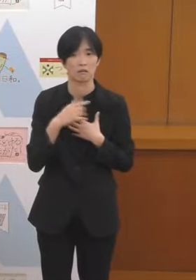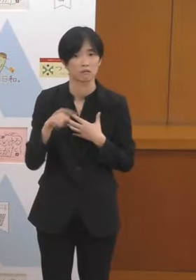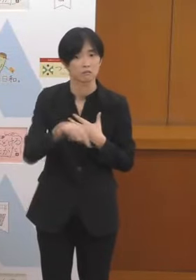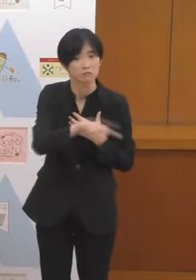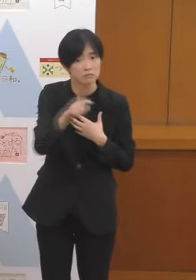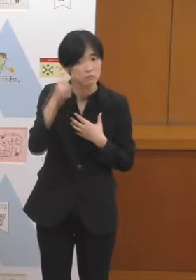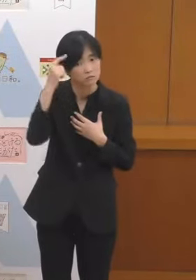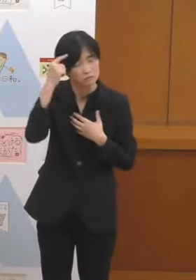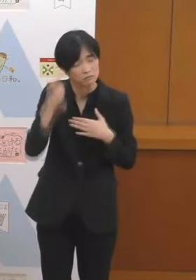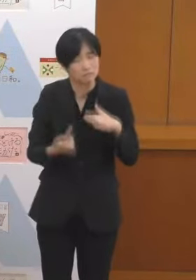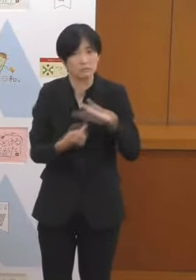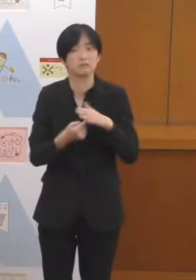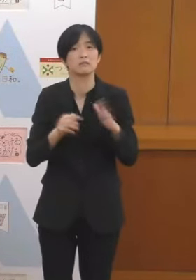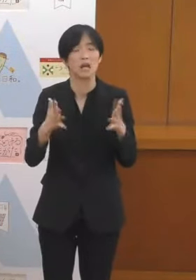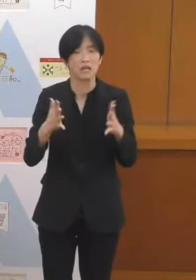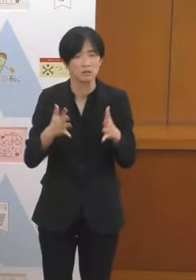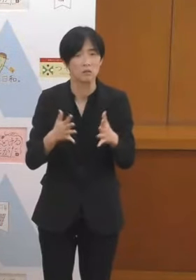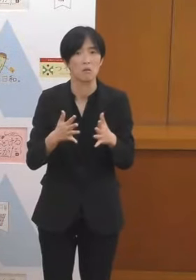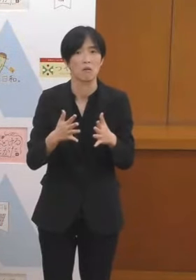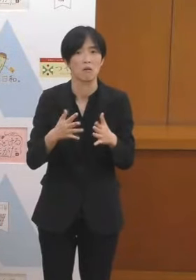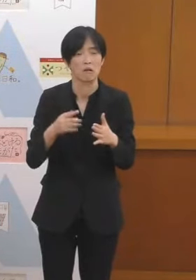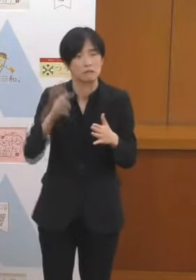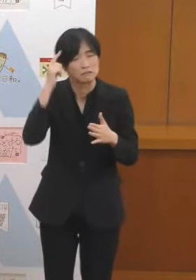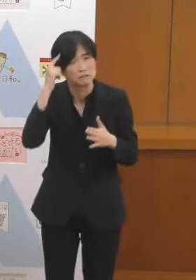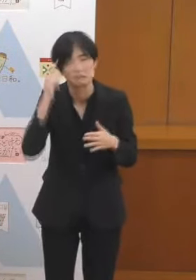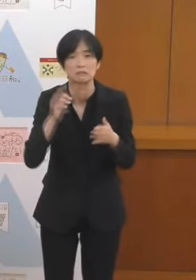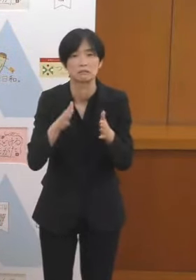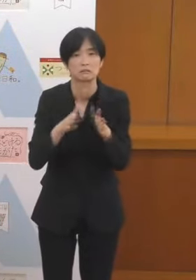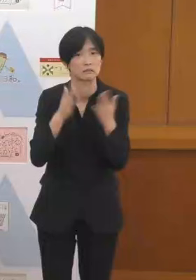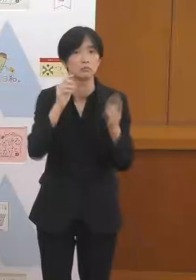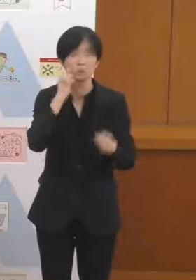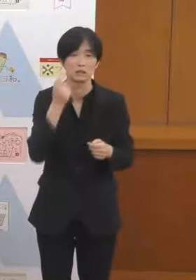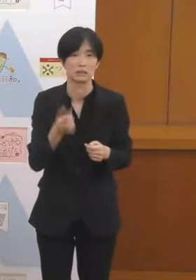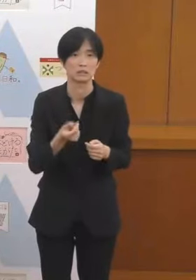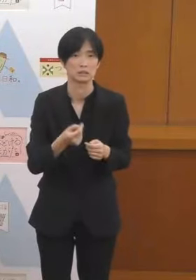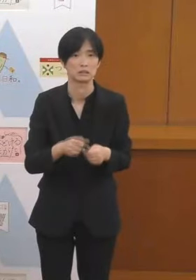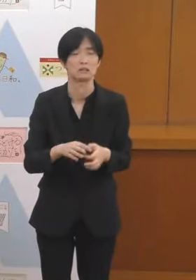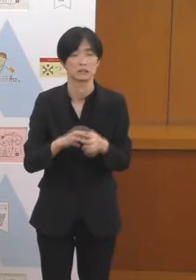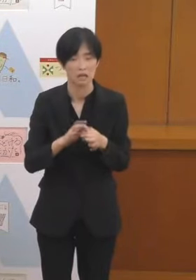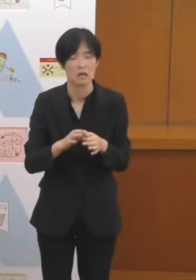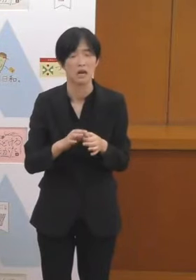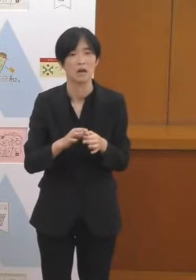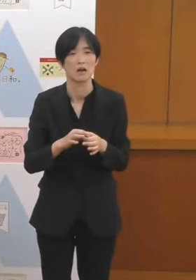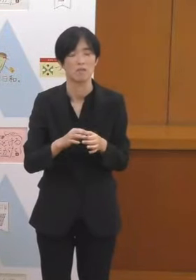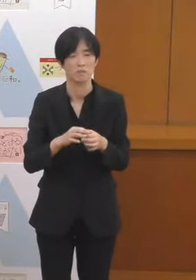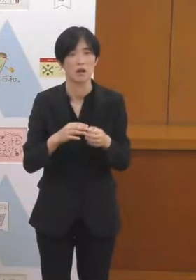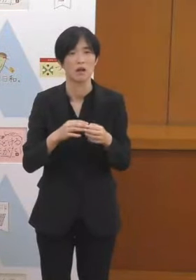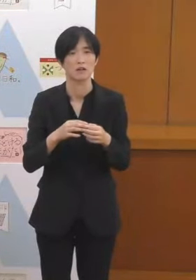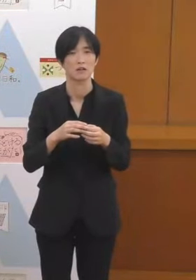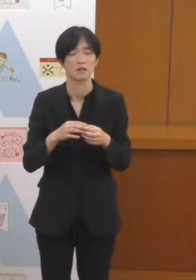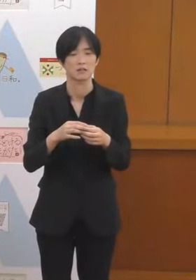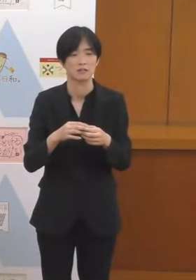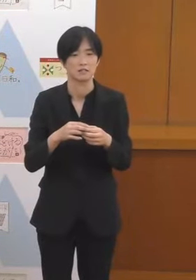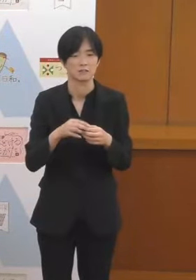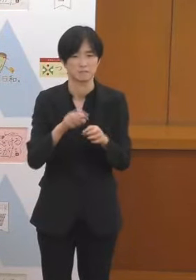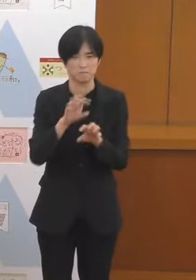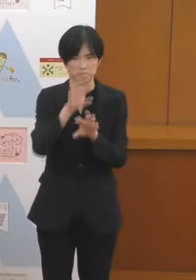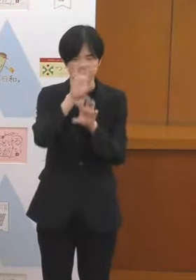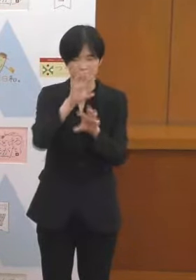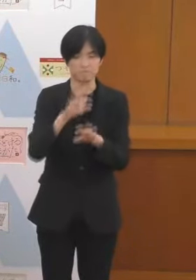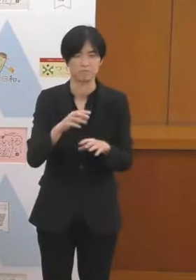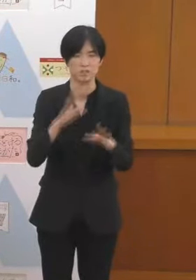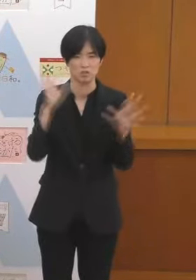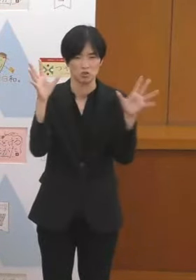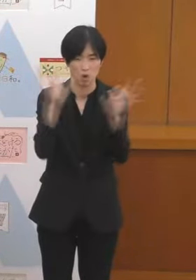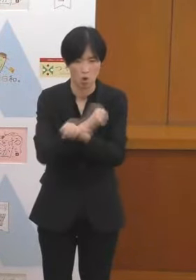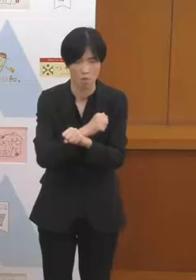こう引き寄せられないというようなことがありますのでまやはりそのインパクトある言葉を使って継承を鳴らしてるんだ